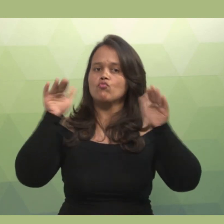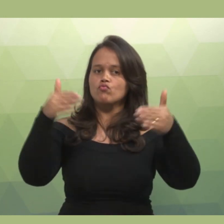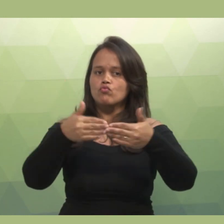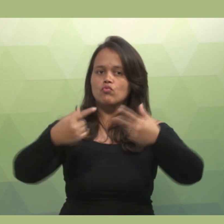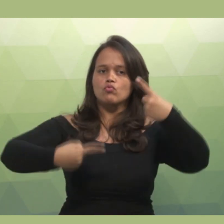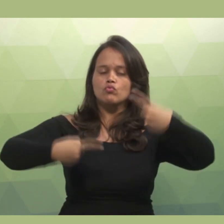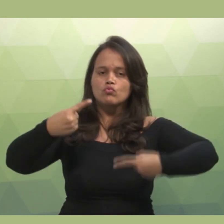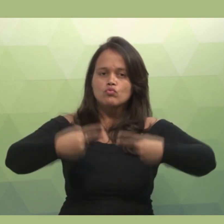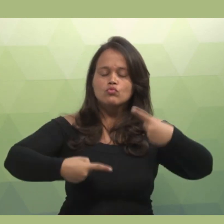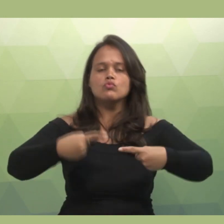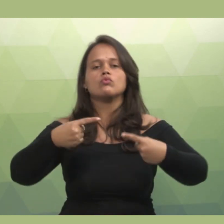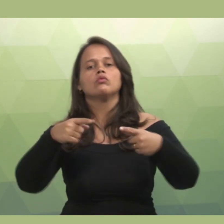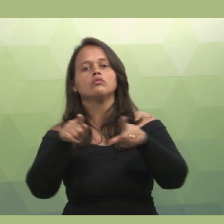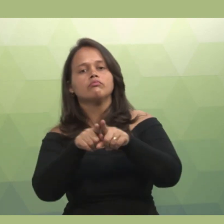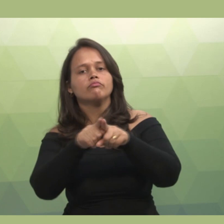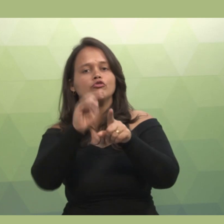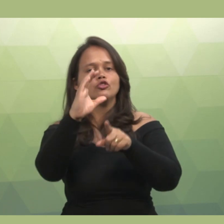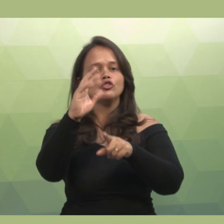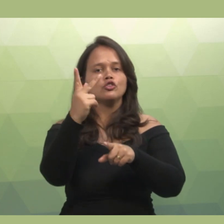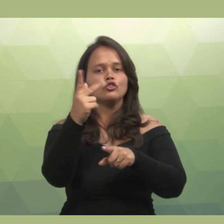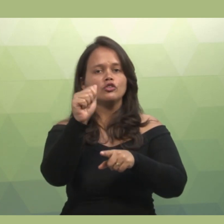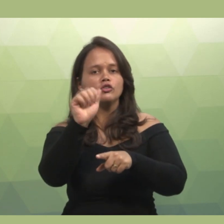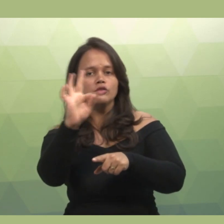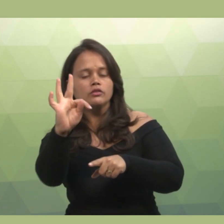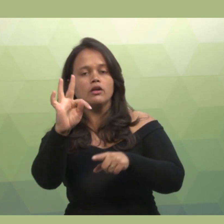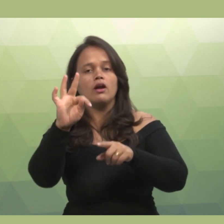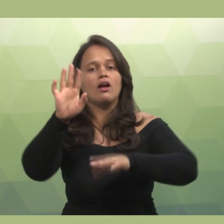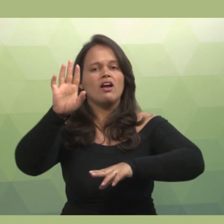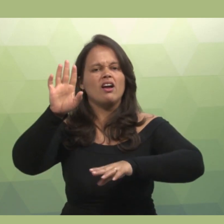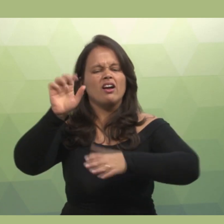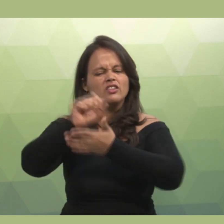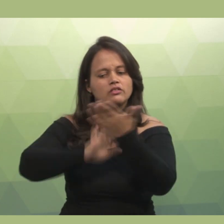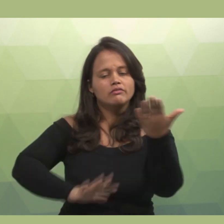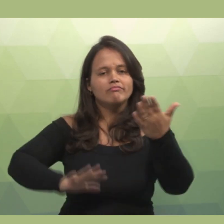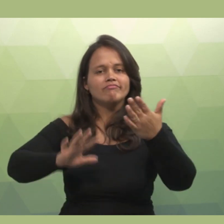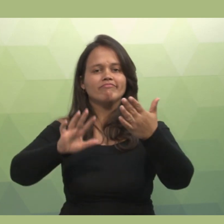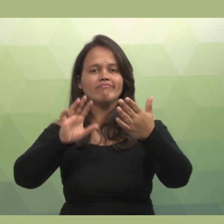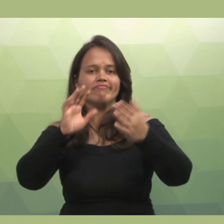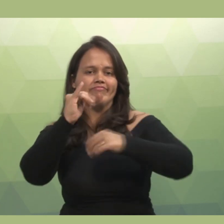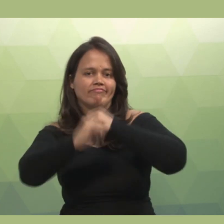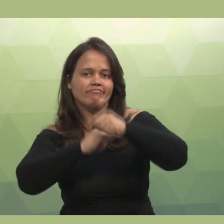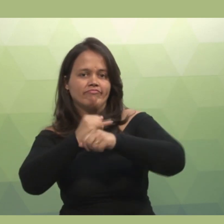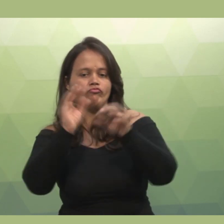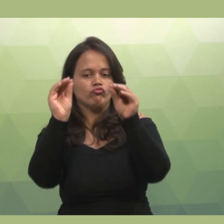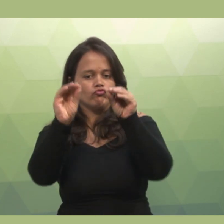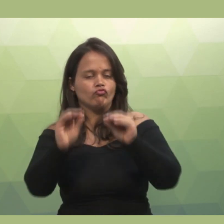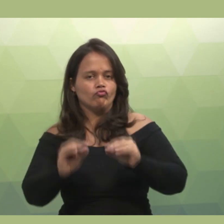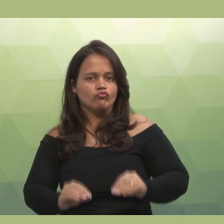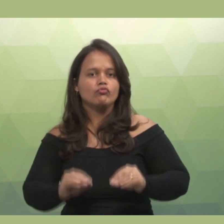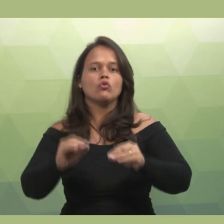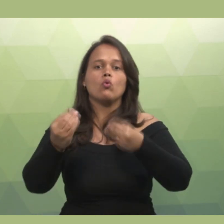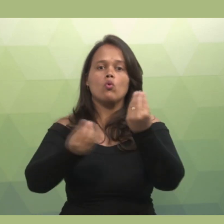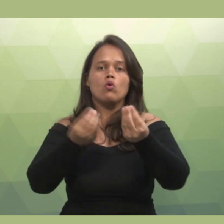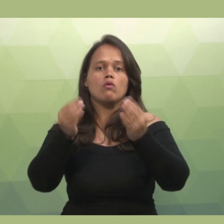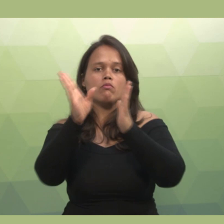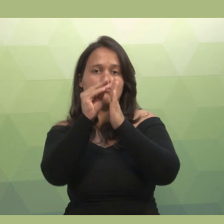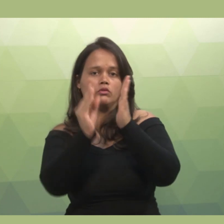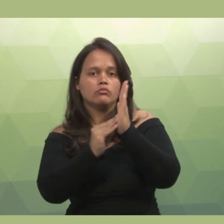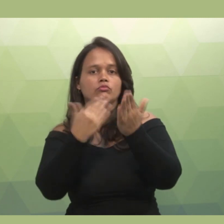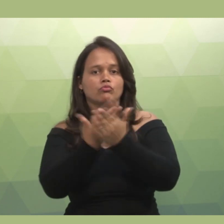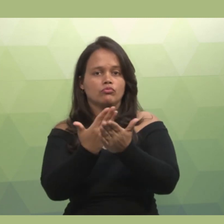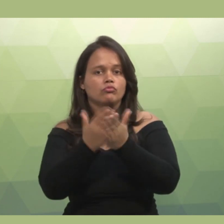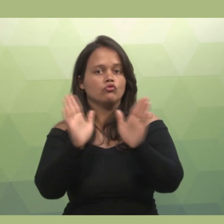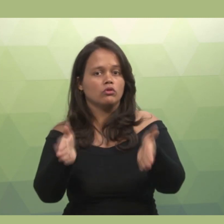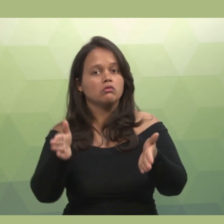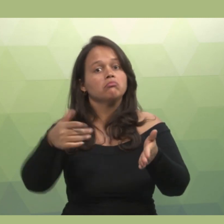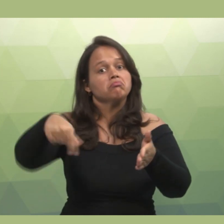discussão, chats e atividades online referentes ao conteúdo estudado. Então, para o aprendizado da disciplina, é de